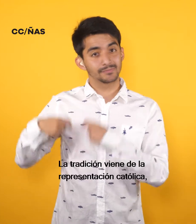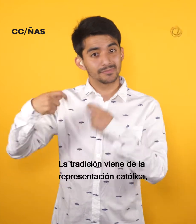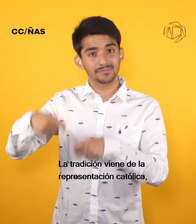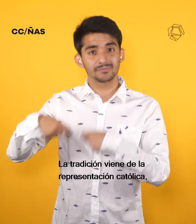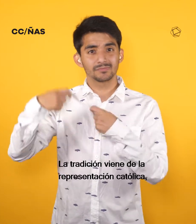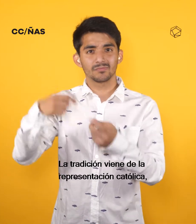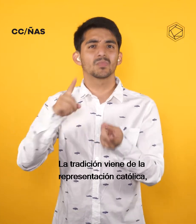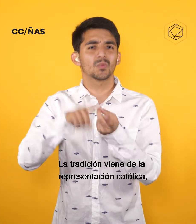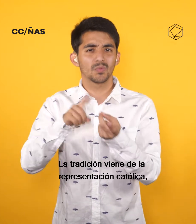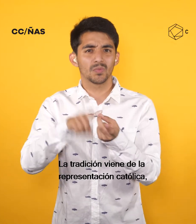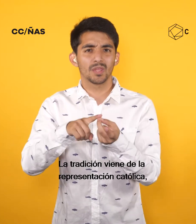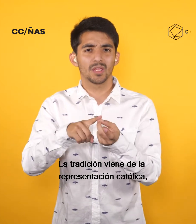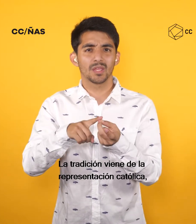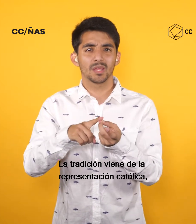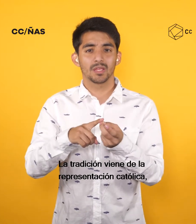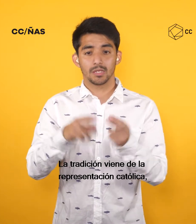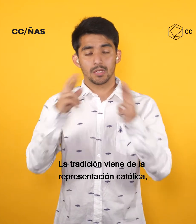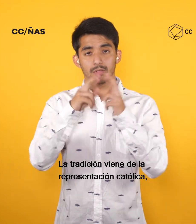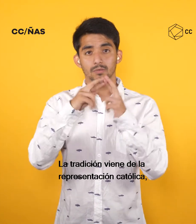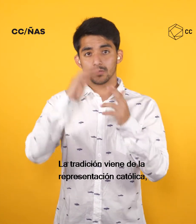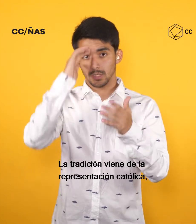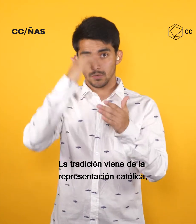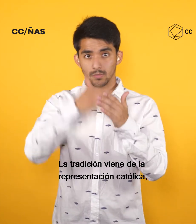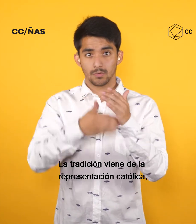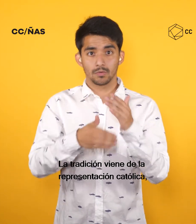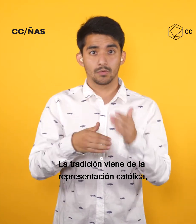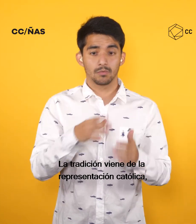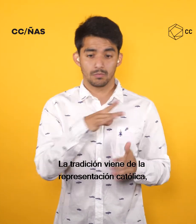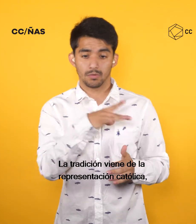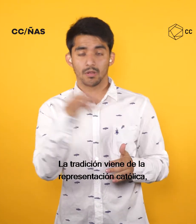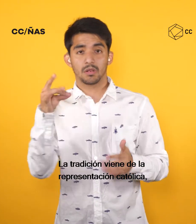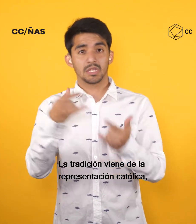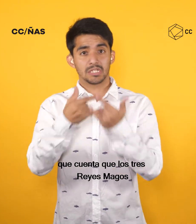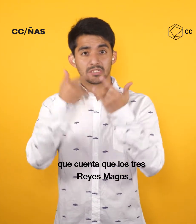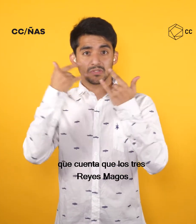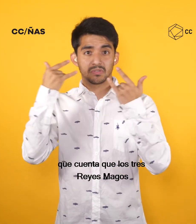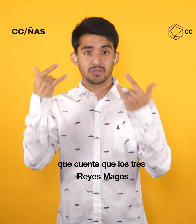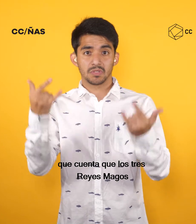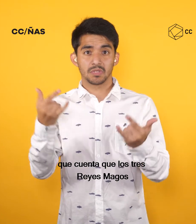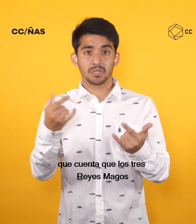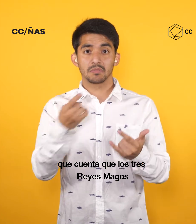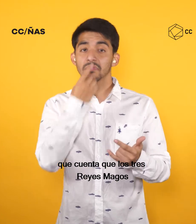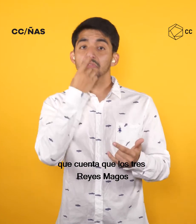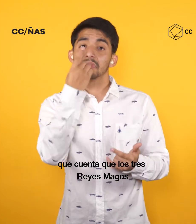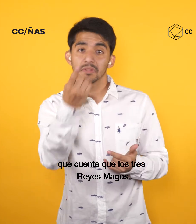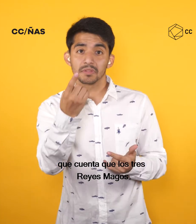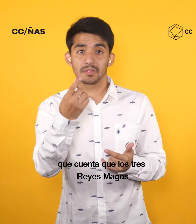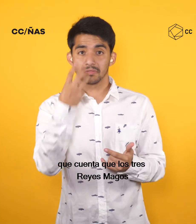La tradición viene de la representación católica que cuenta que los tres Reyes Magos